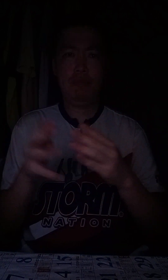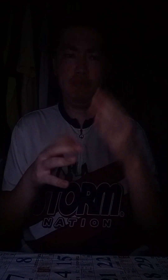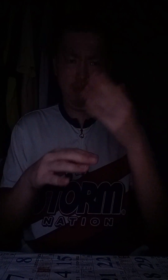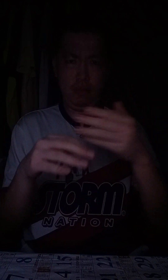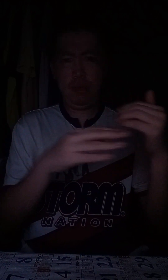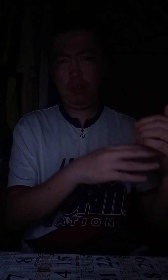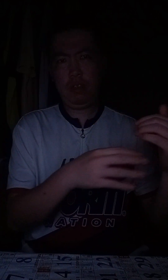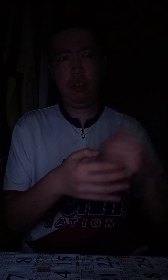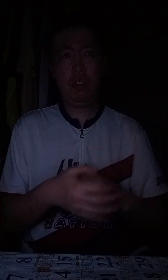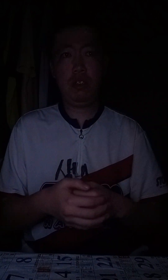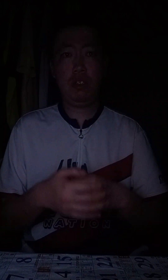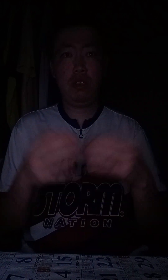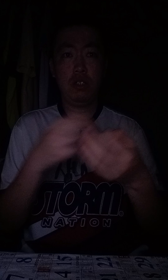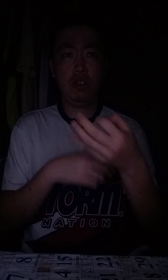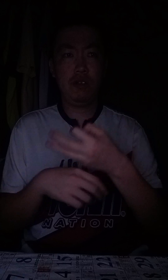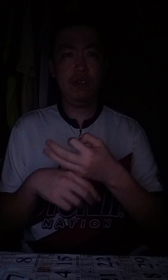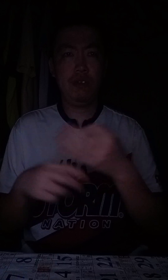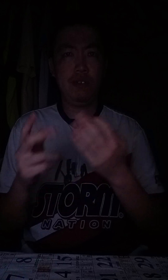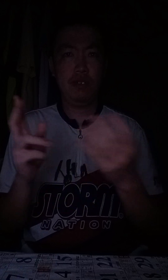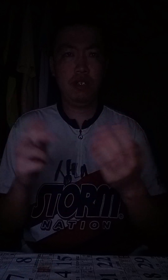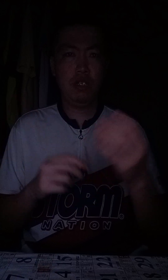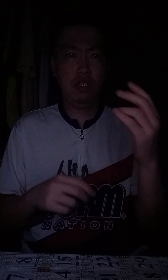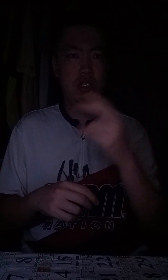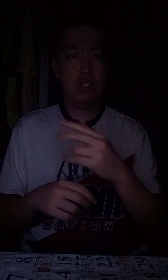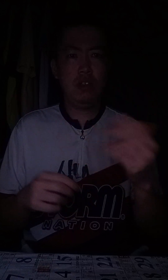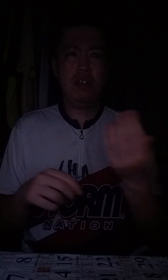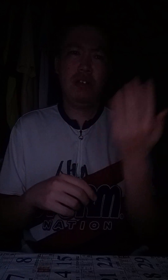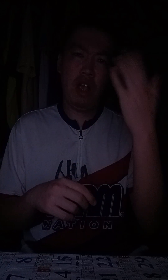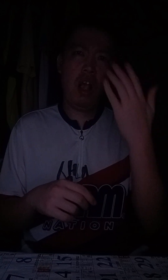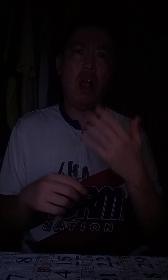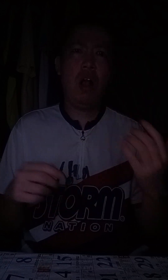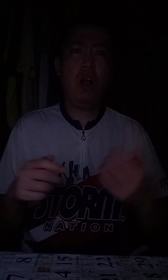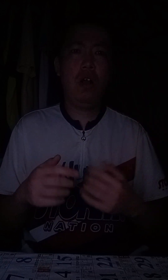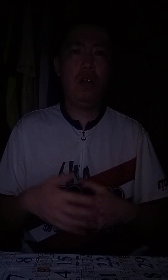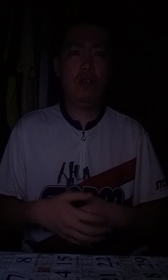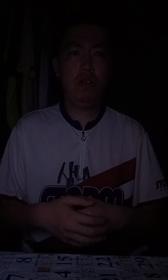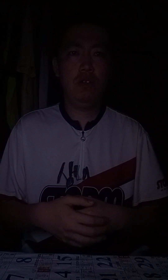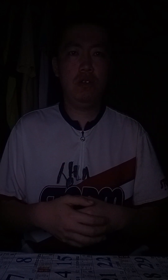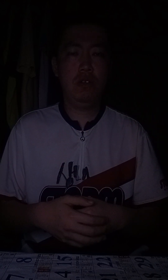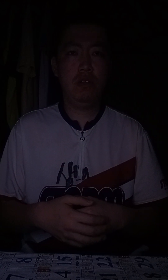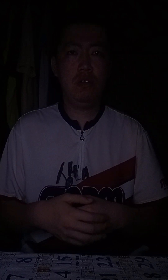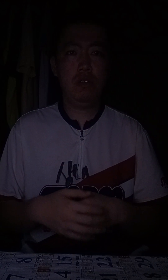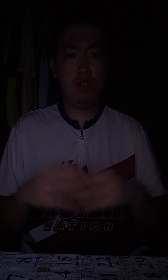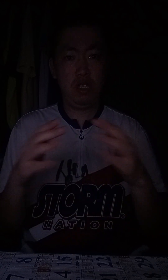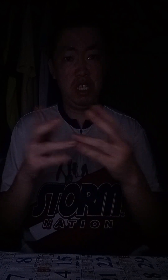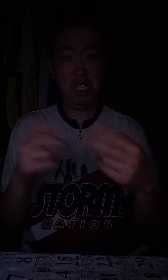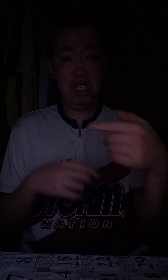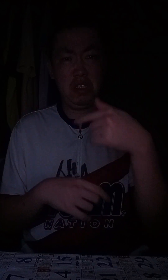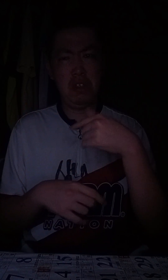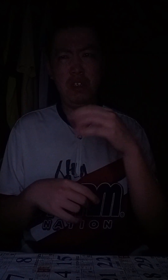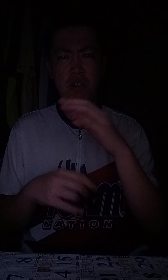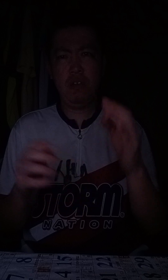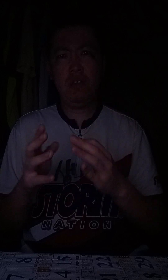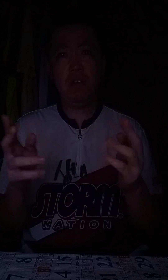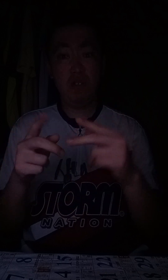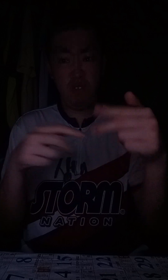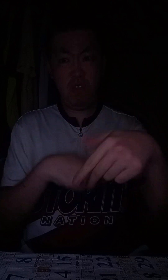지연돼 퇴근길 시민 800여 명이 불편을 겪었습니다. 경찰은 남성이 갑자기 열차에